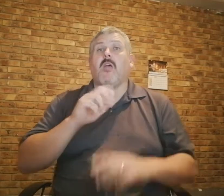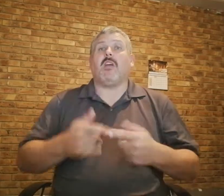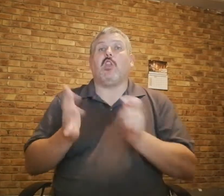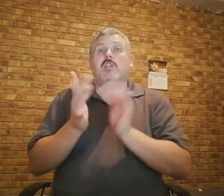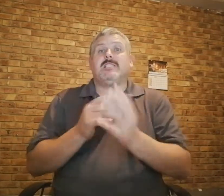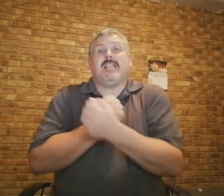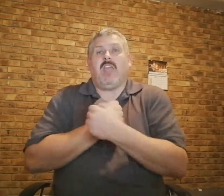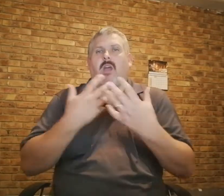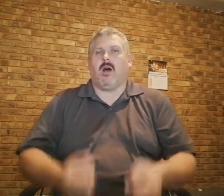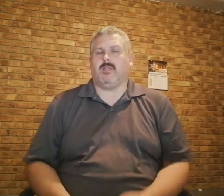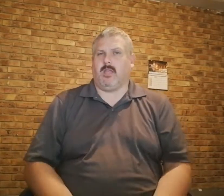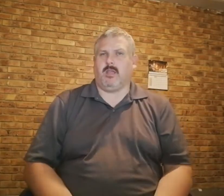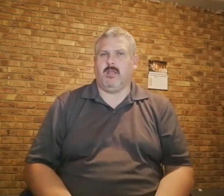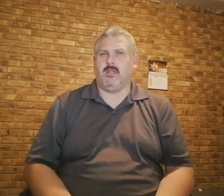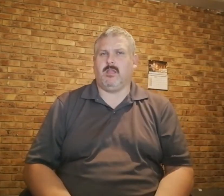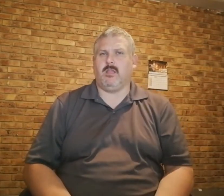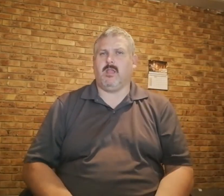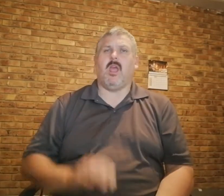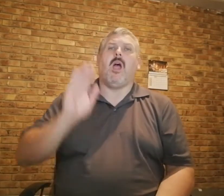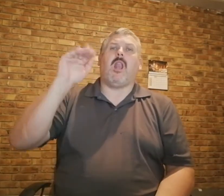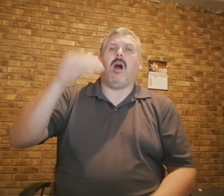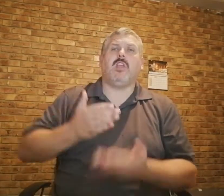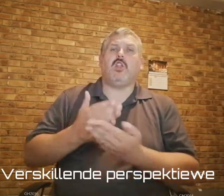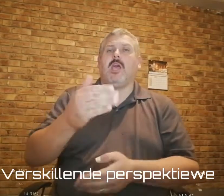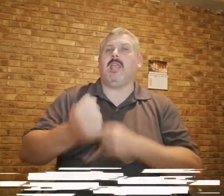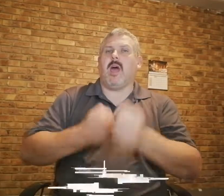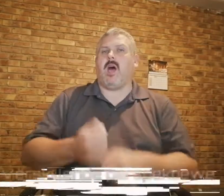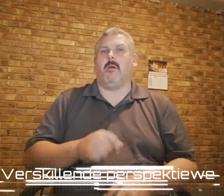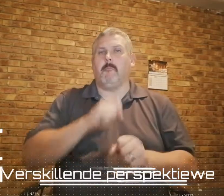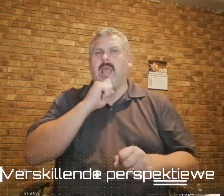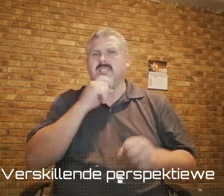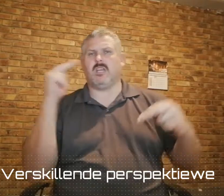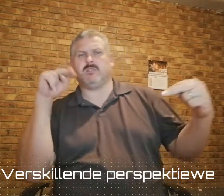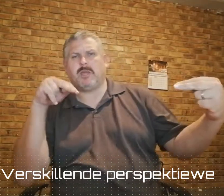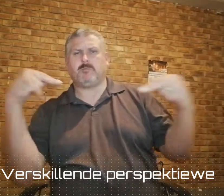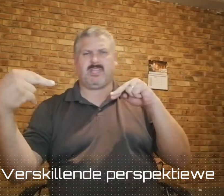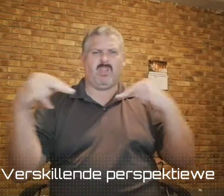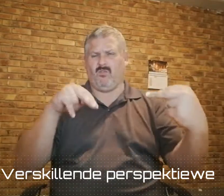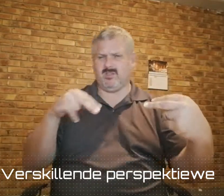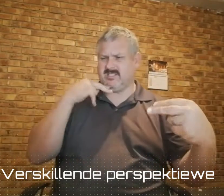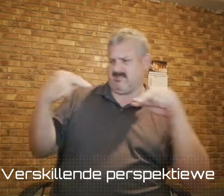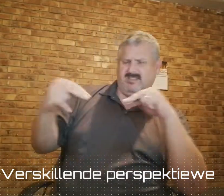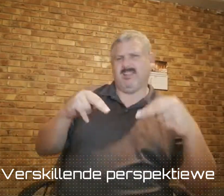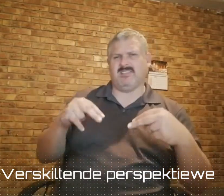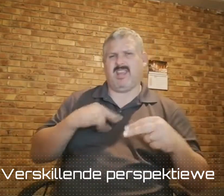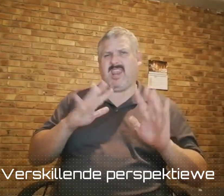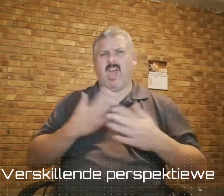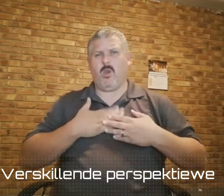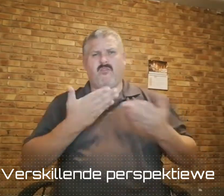wat Jesus lief gehad het. Laat het hierdie jaren, mense is perspektief. Sê, nee, hou nie